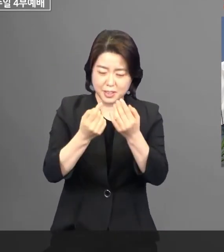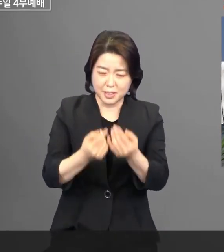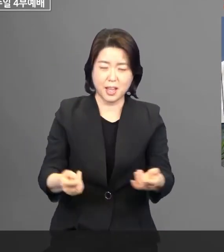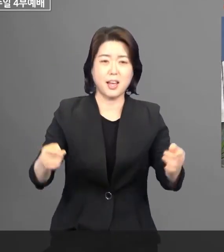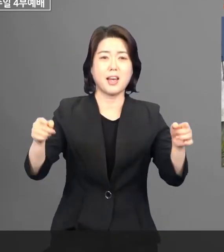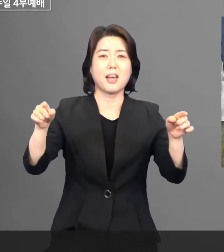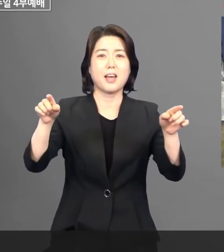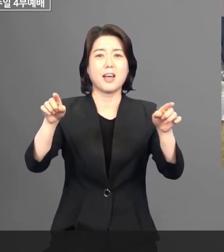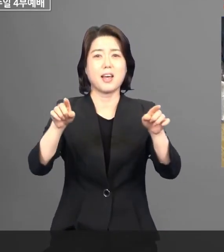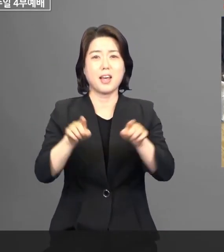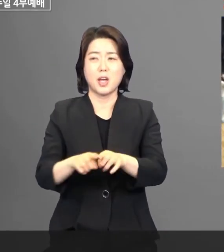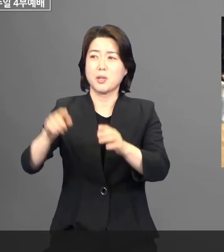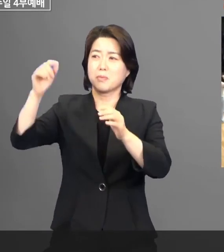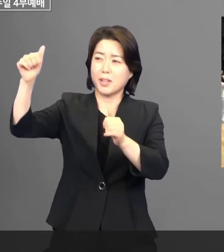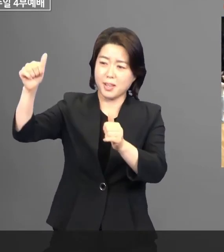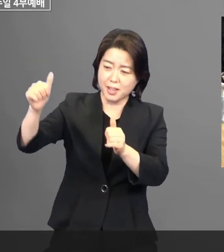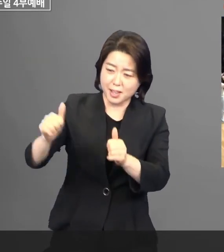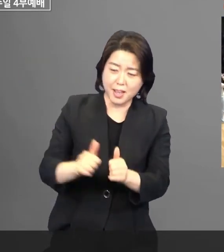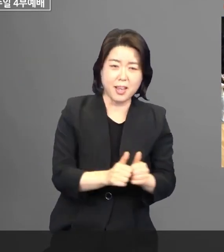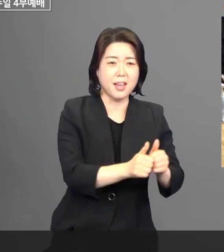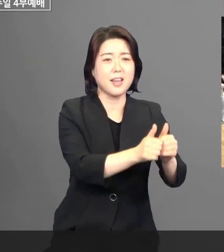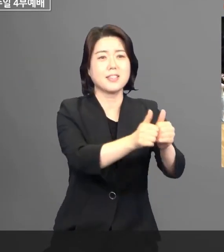영원히 함께